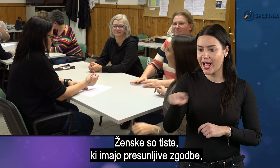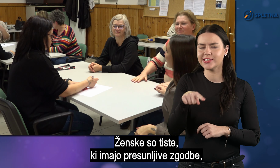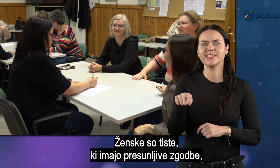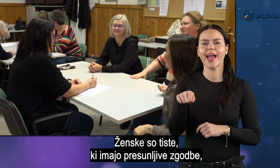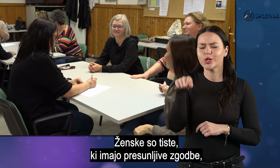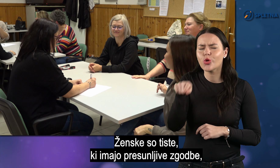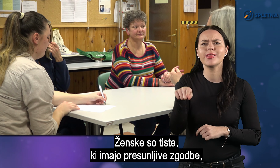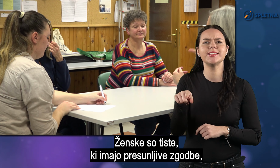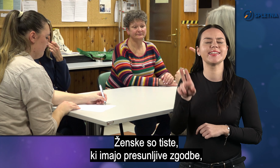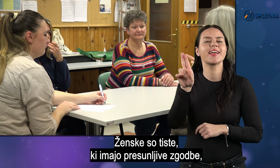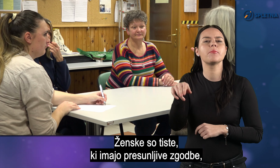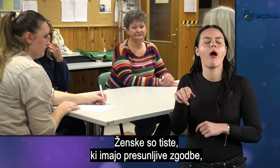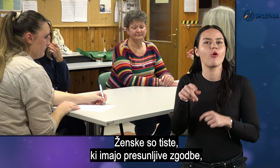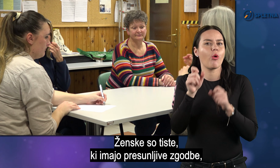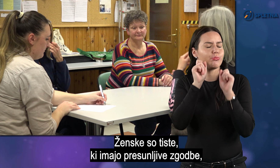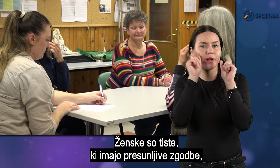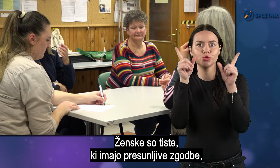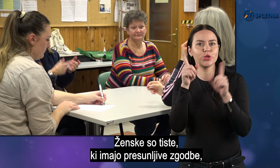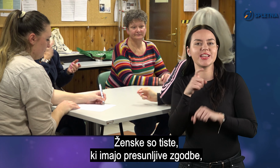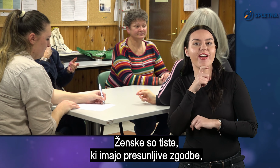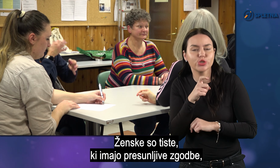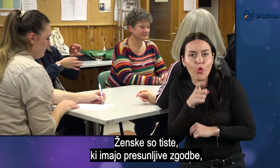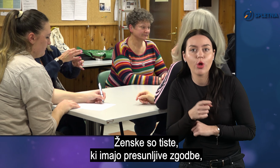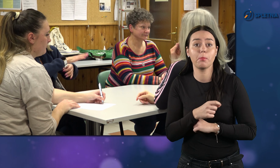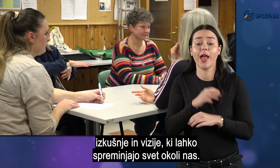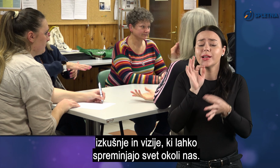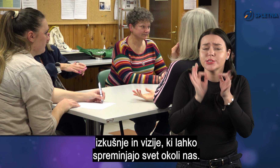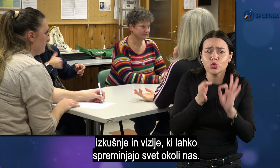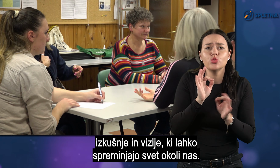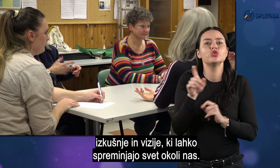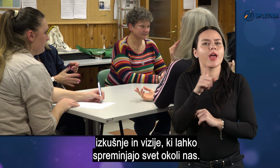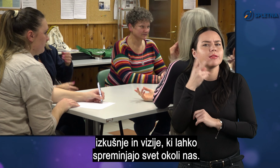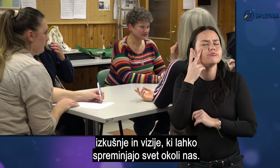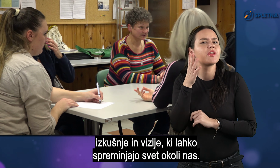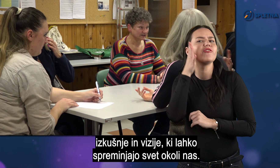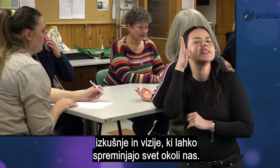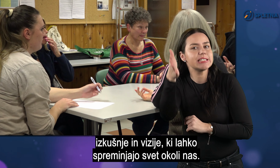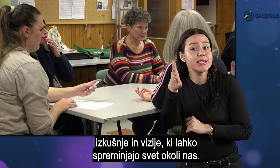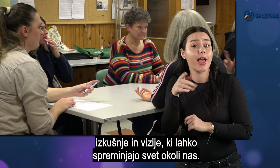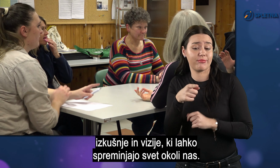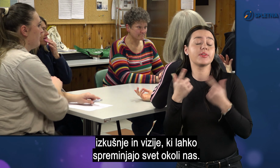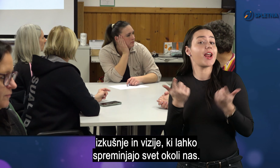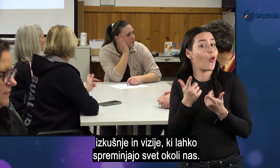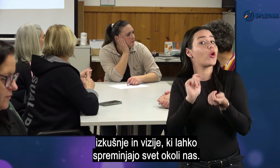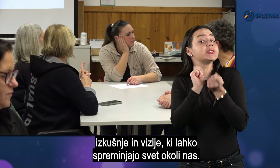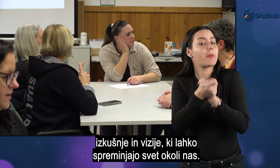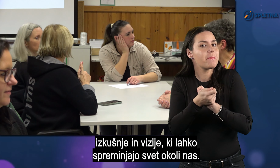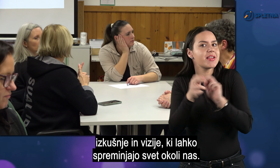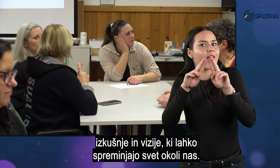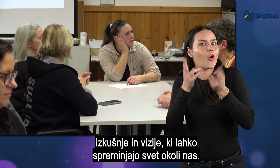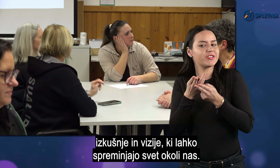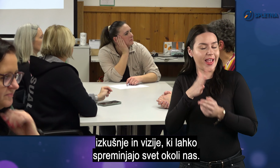Ženske so tiste, ki imajo presunljive zgodbe, izkušnje in vizije, ki lahko spreminjajo svet okoli nas.